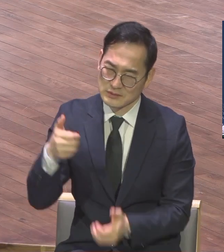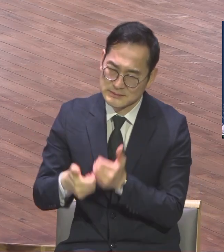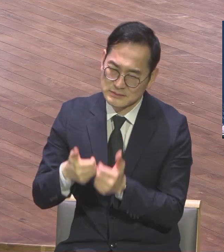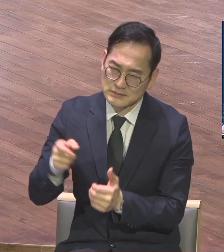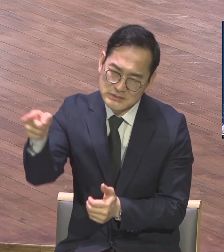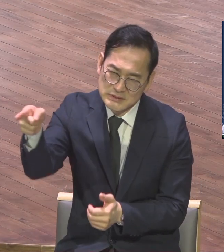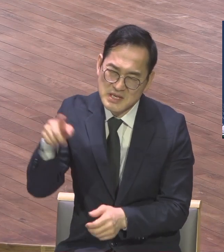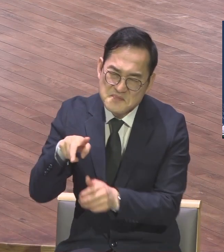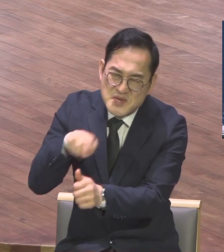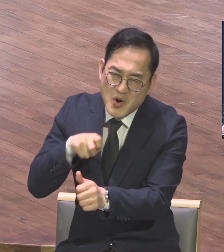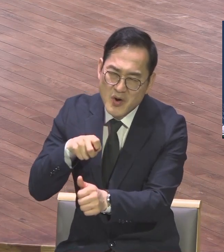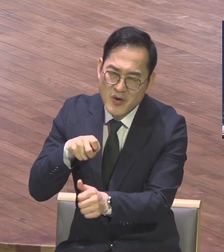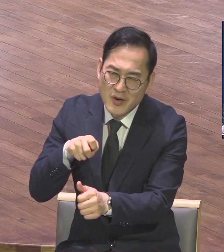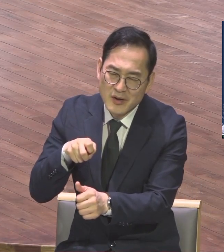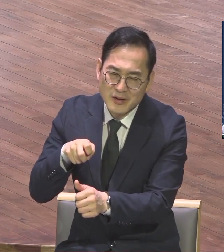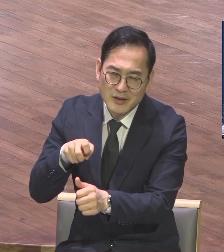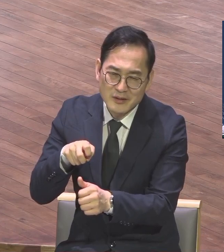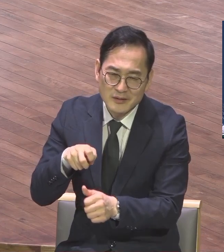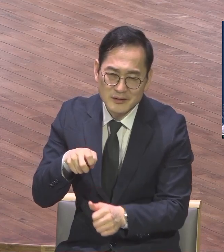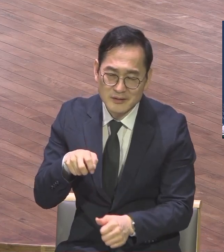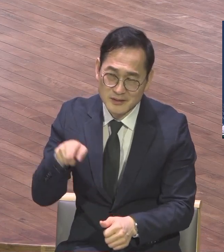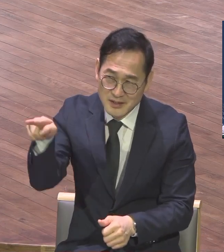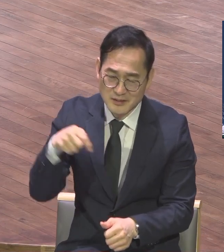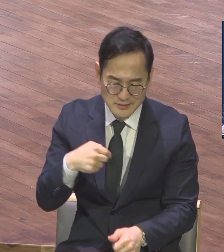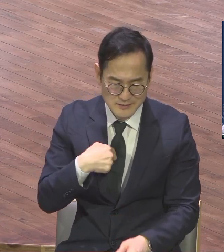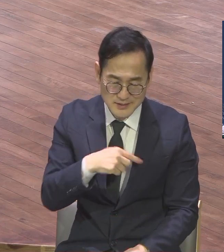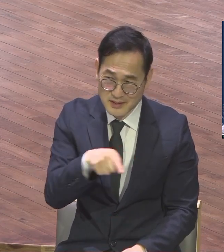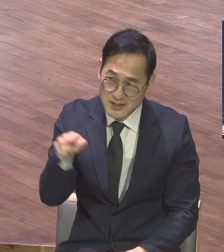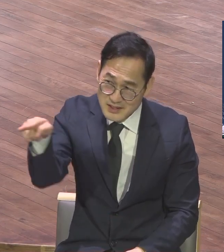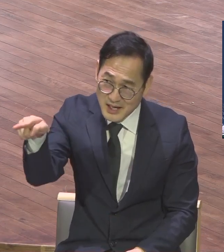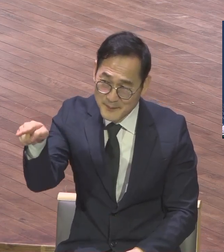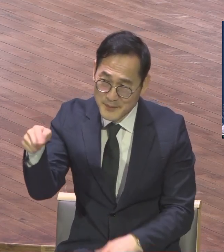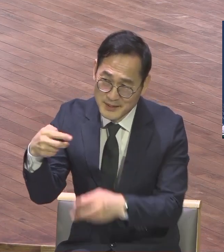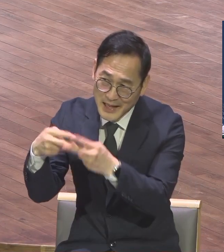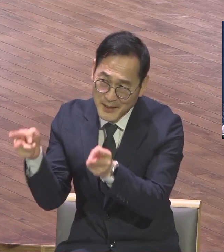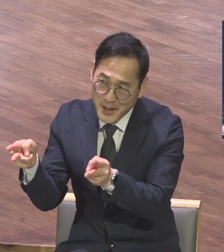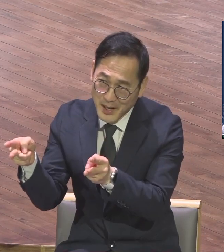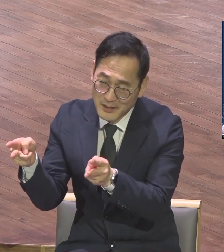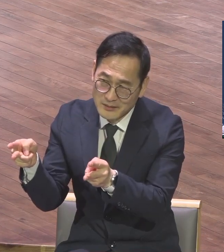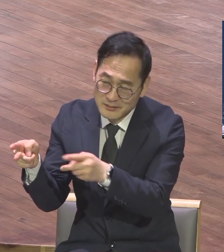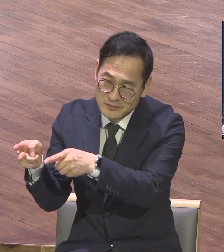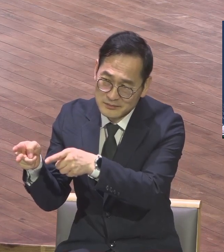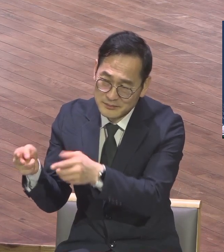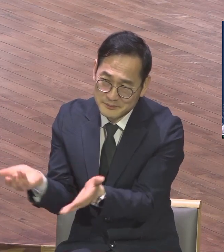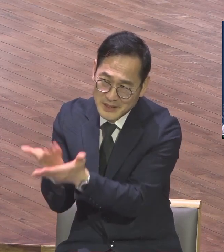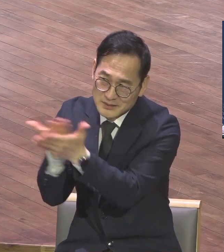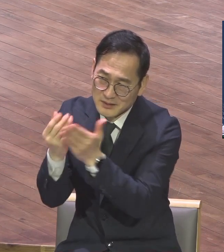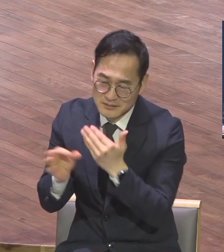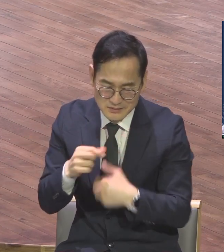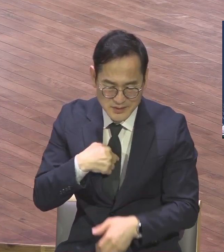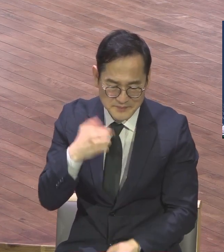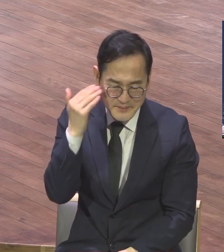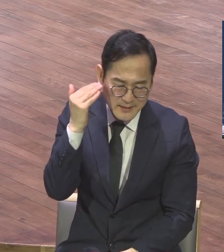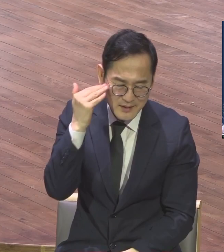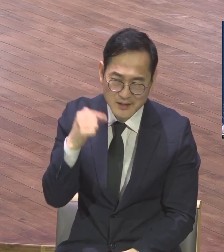것이 유리하다 이렇게 싶을 때 정치적으로 어떤